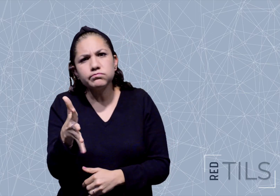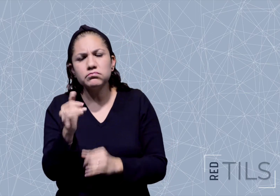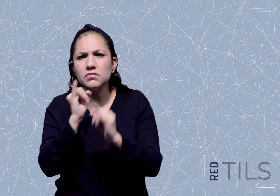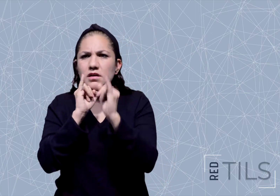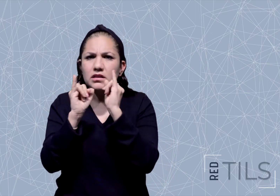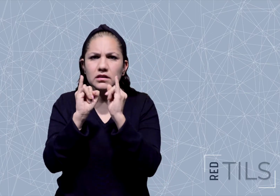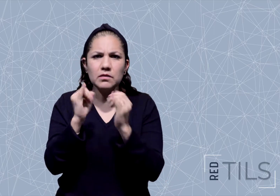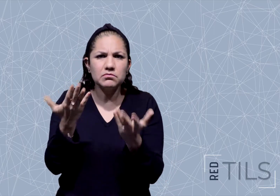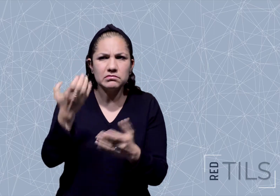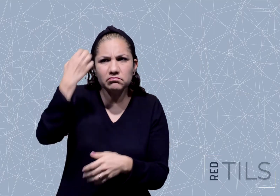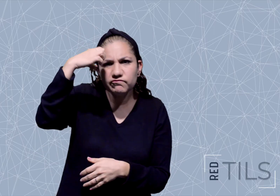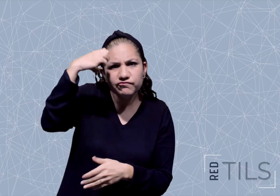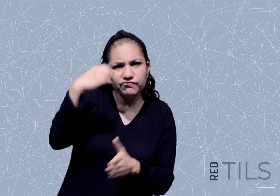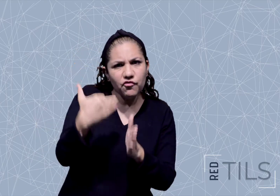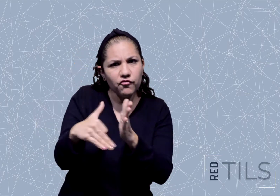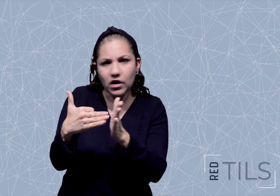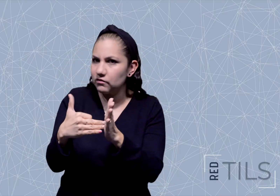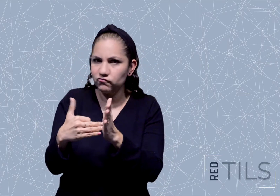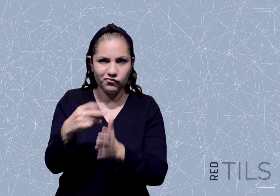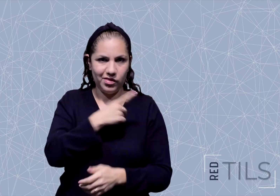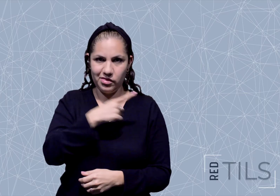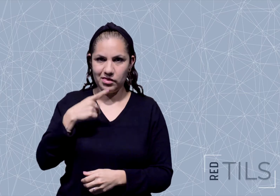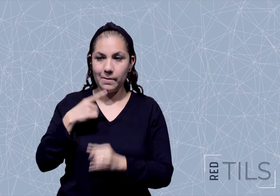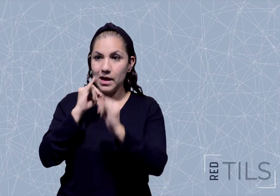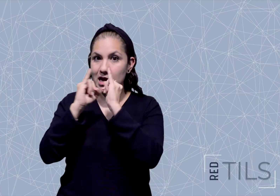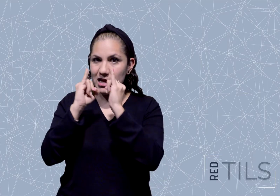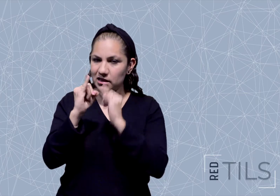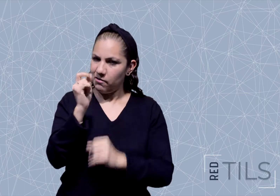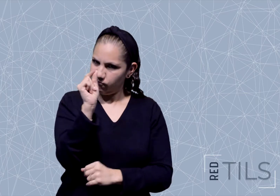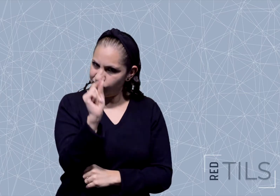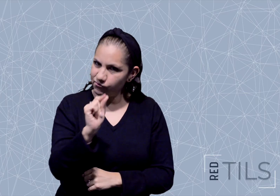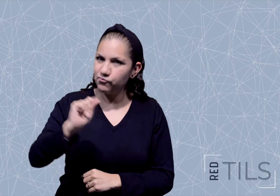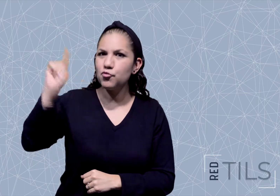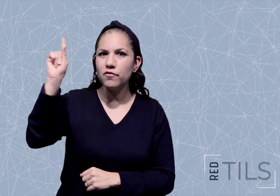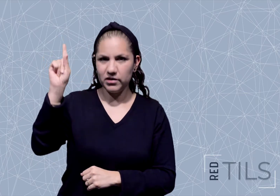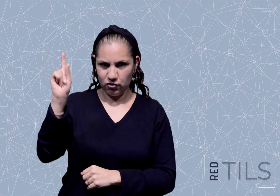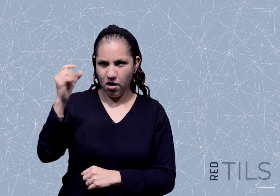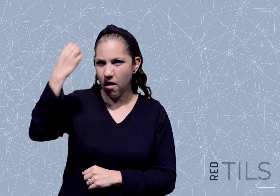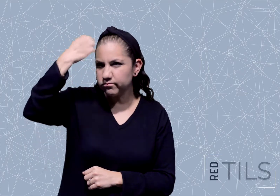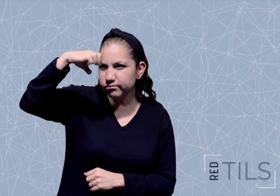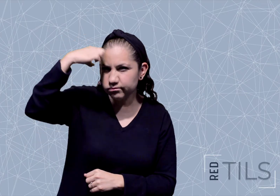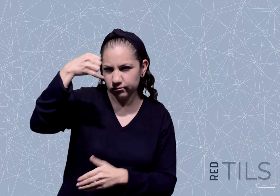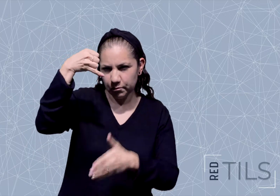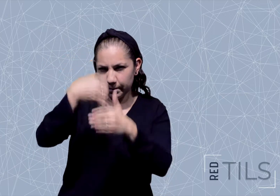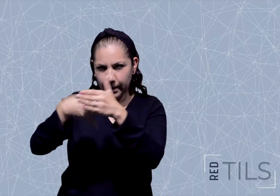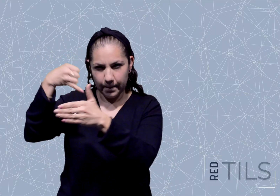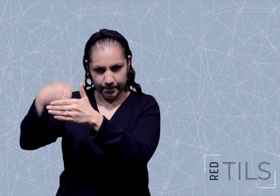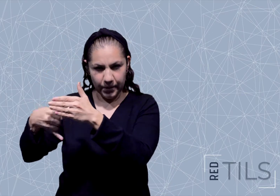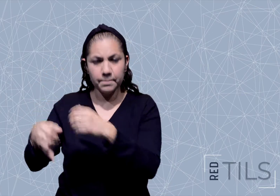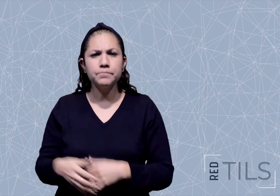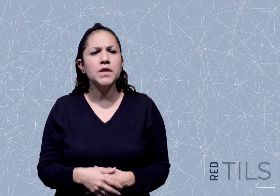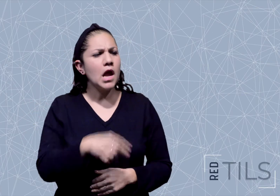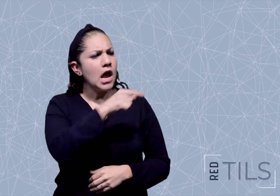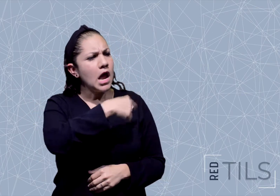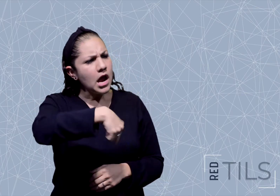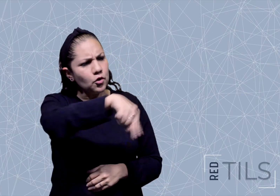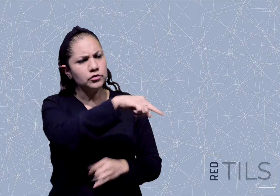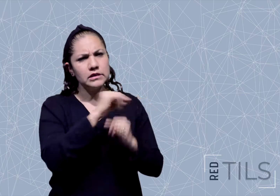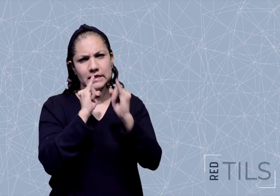expertise. Para los intérpretes de lenguas orales hay gran variedad de cursos de formación, mientras que para los